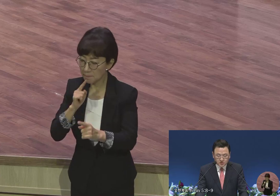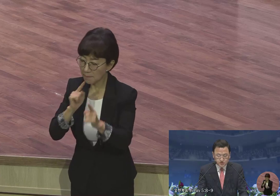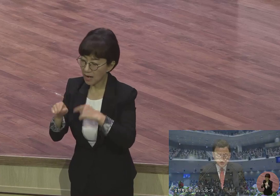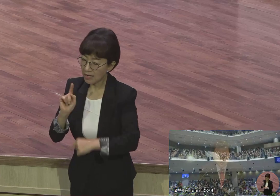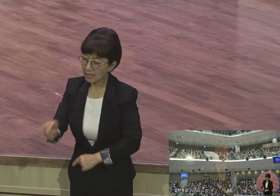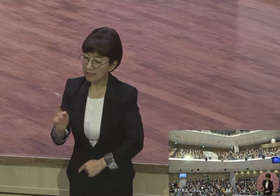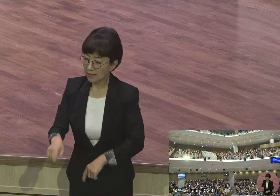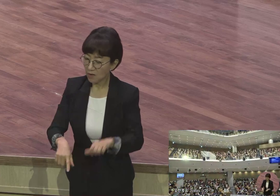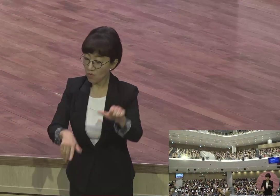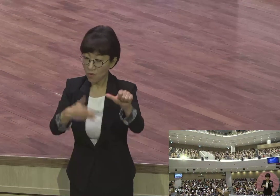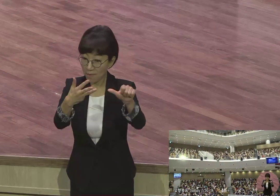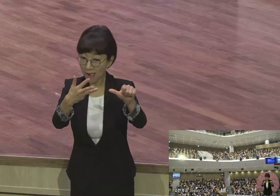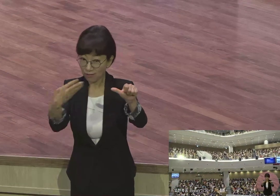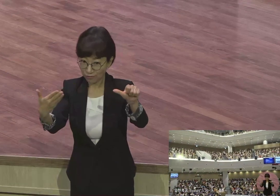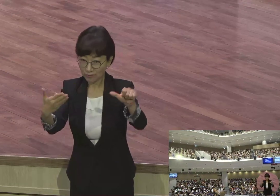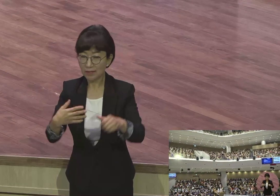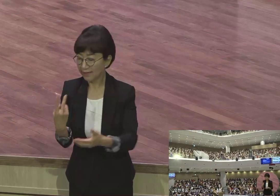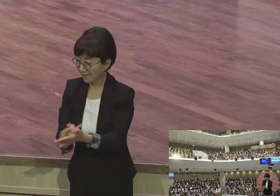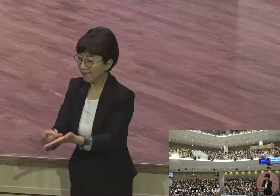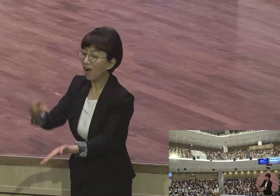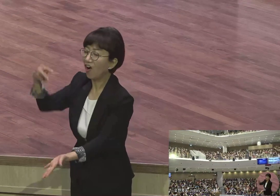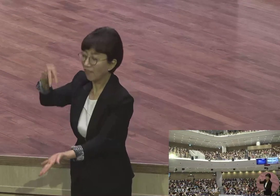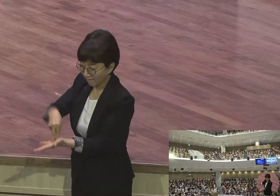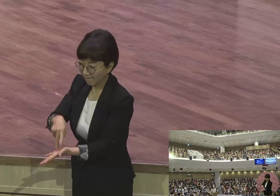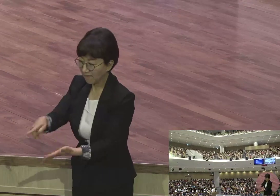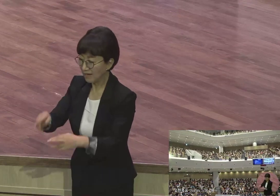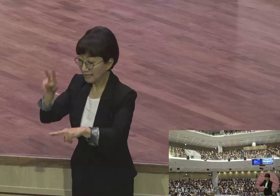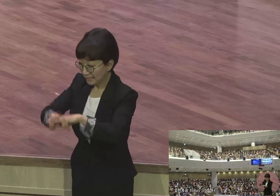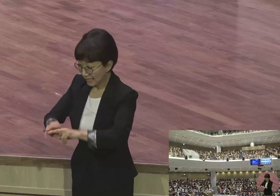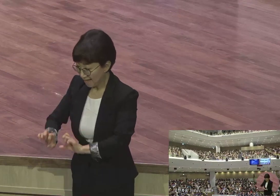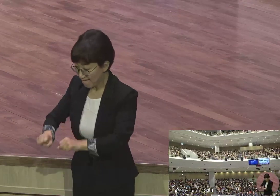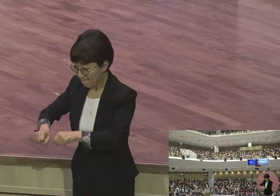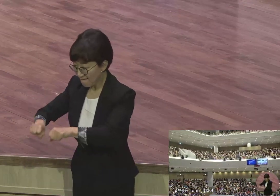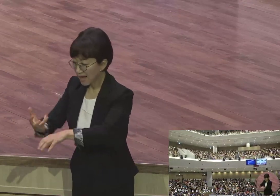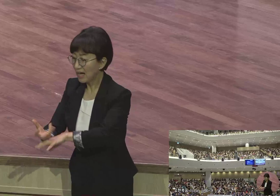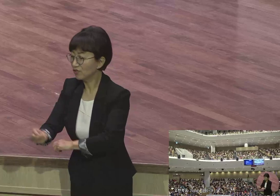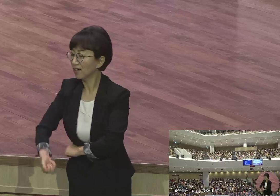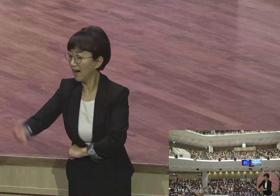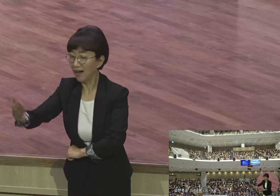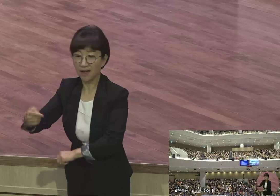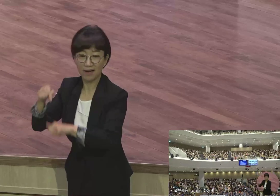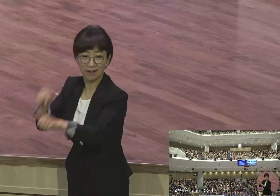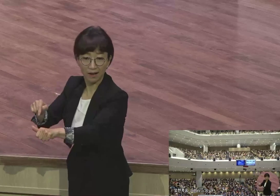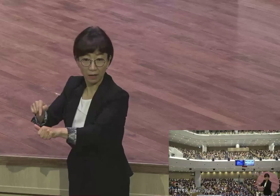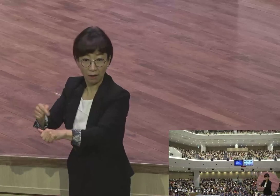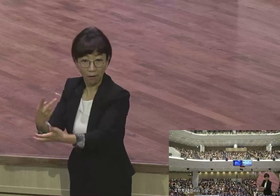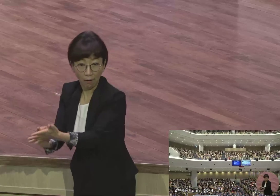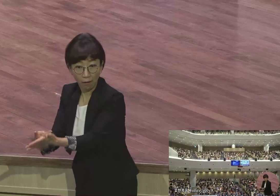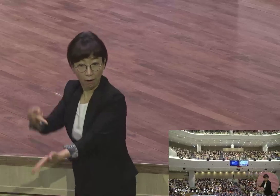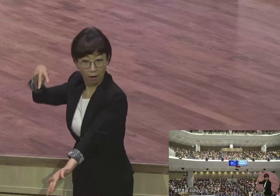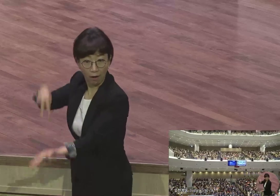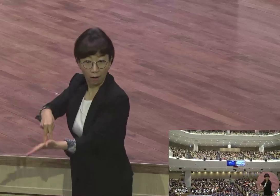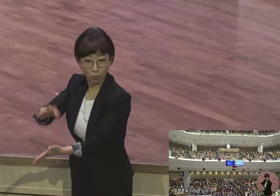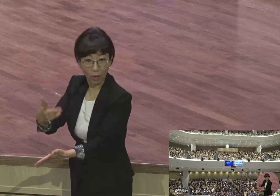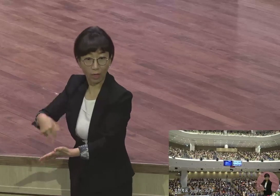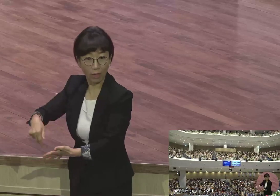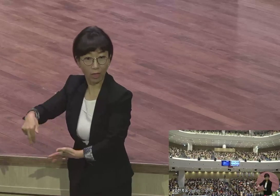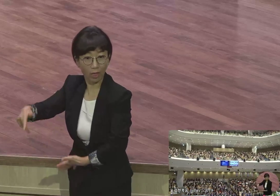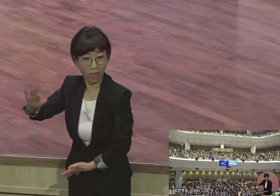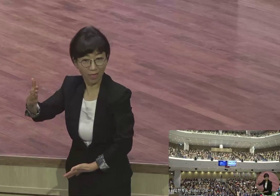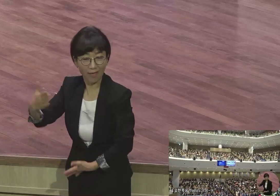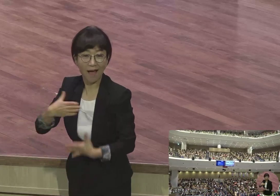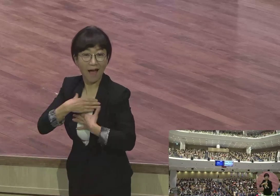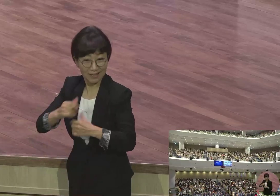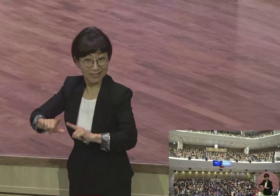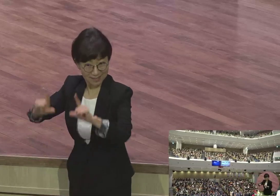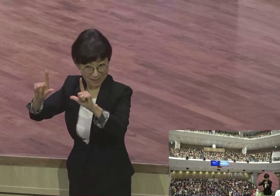보겠습니다. 예수께서 이르시되 일어나 내 자리를 들고 걸어가라 하시니 그 사람이 곧 나와서 자리를 들고 걸어가니라. 이 날은 안식일이니